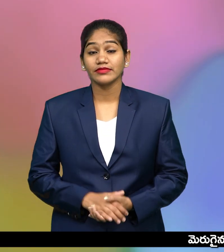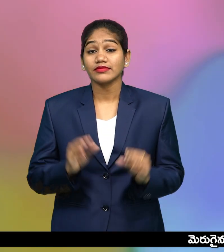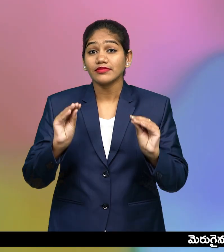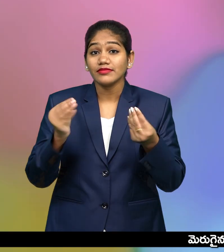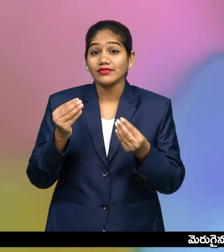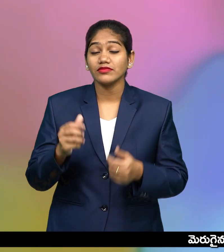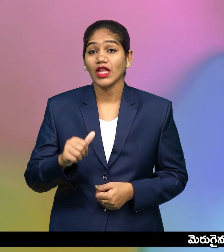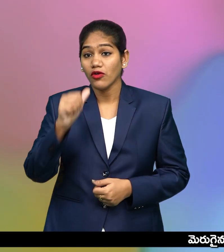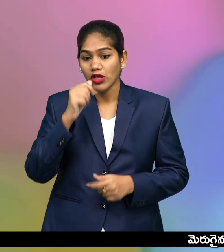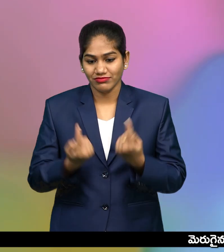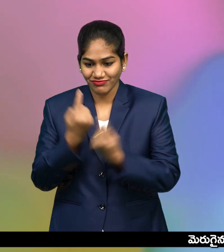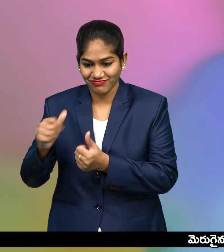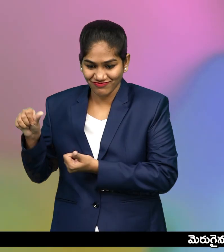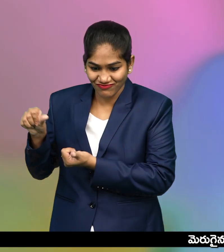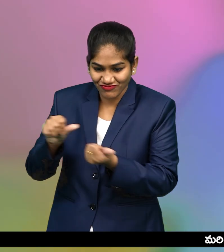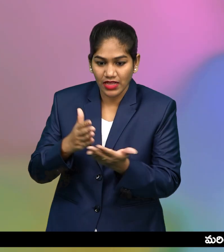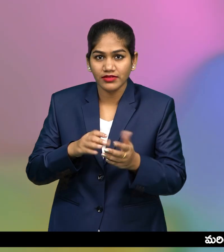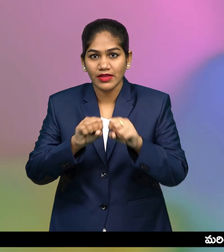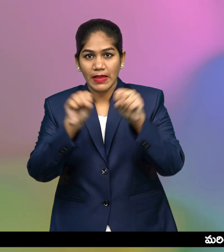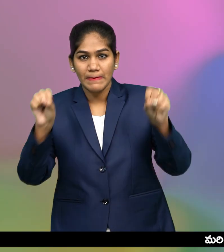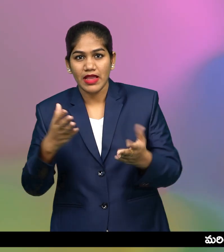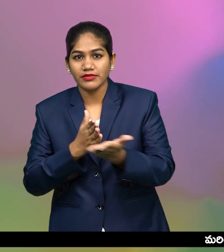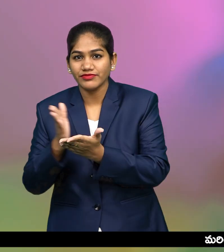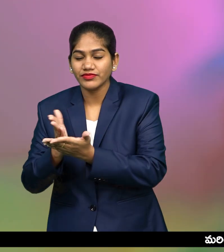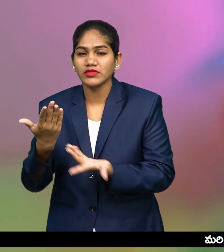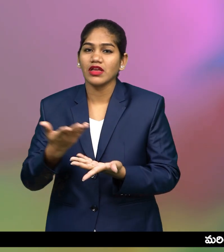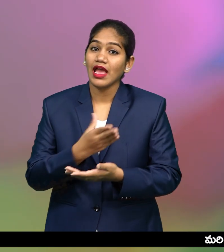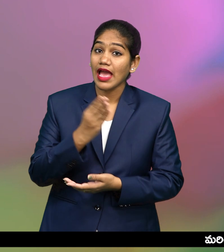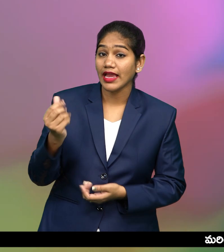మెరుగైన నీటిపారుదల పద్ధతులు మరియు నీటి నిర్వహణ.